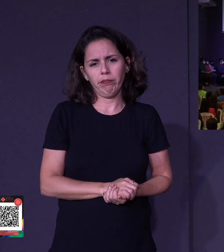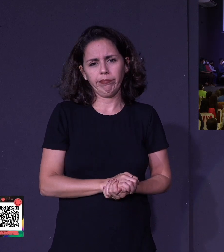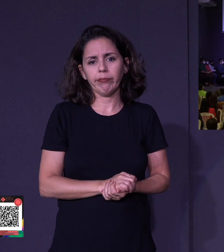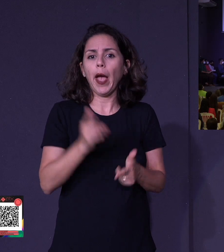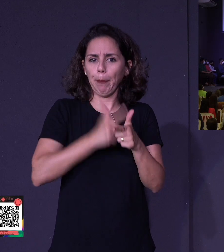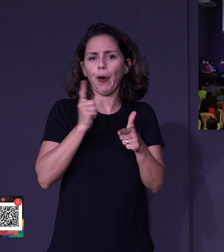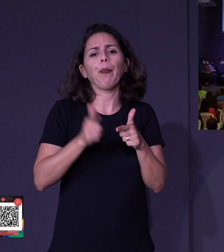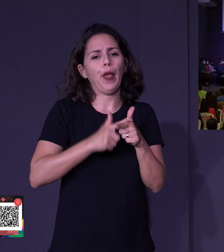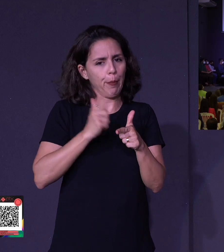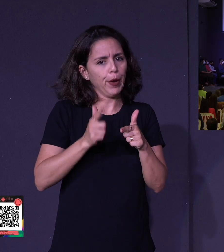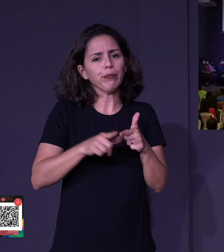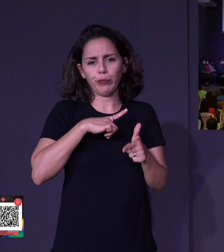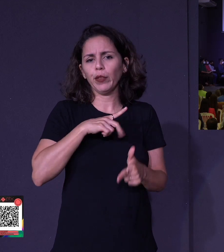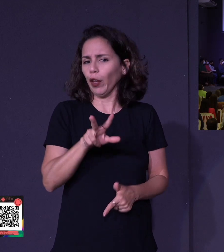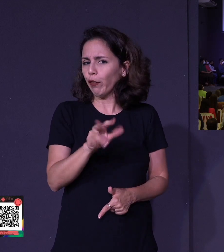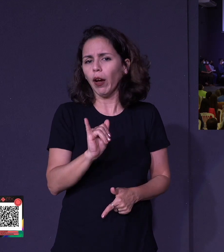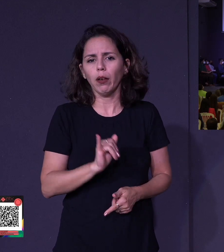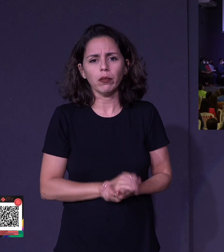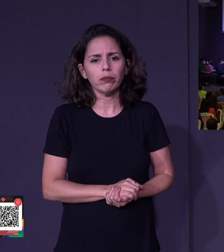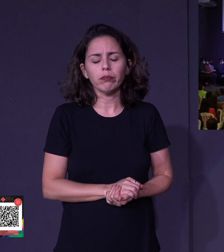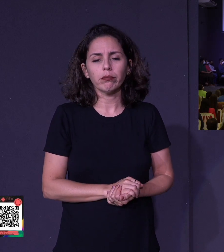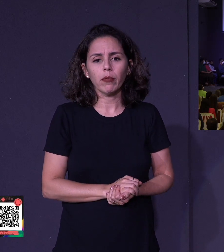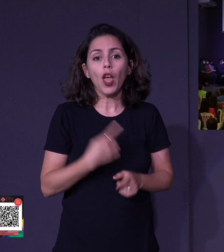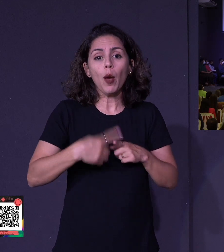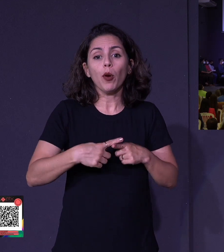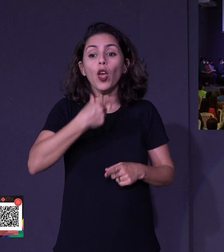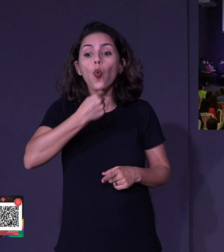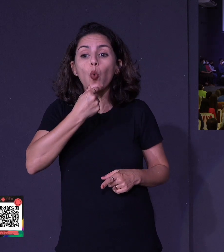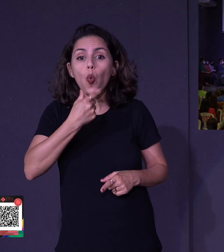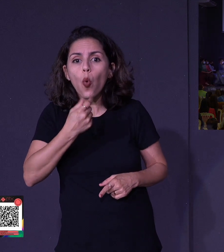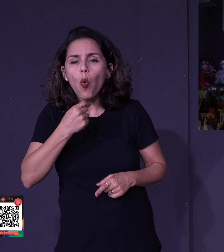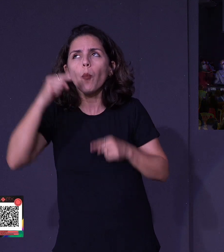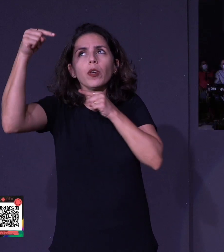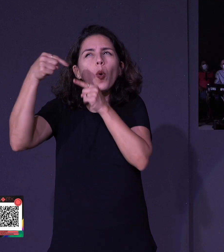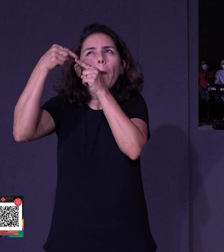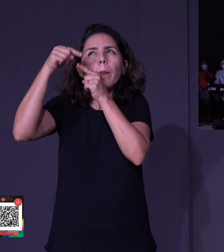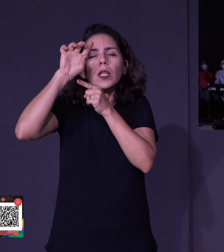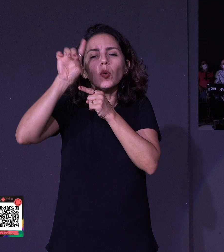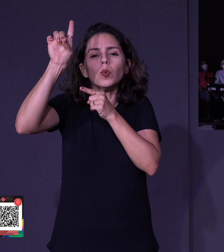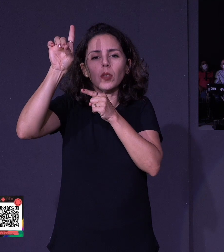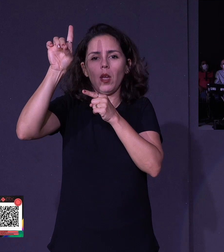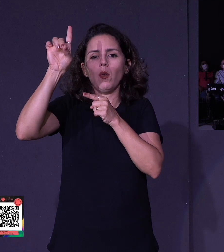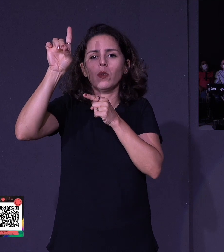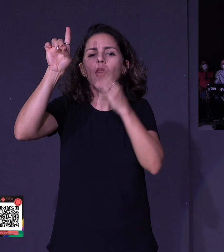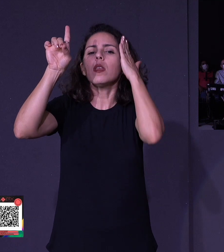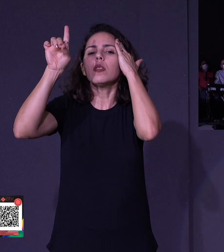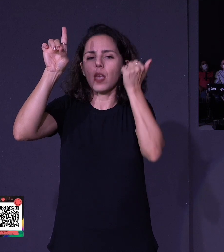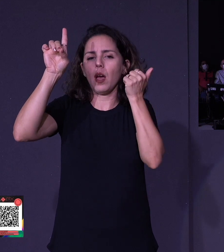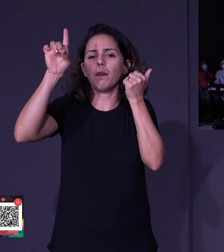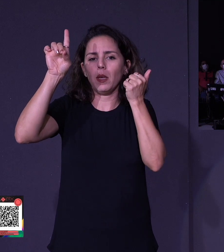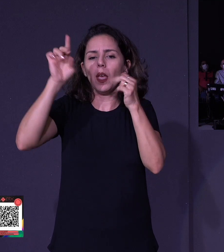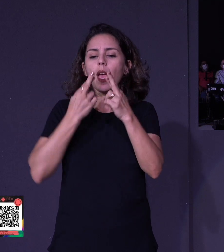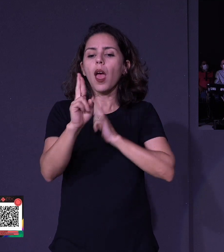Não, meu filho. Homem de Deus que vive pela sabedoria que Deus dá é homem de uma mulher só. Só a morte vai